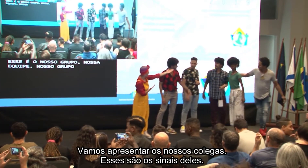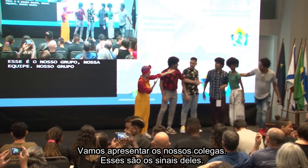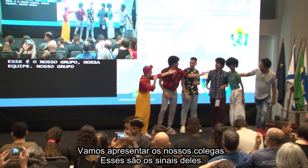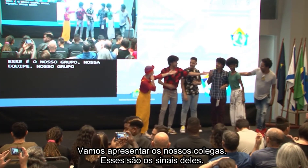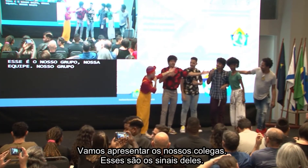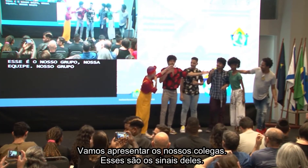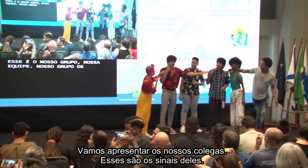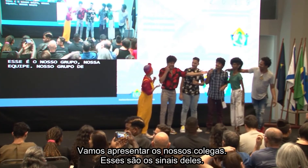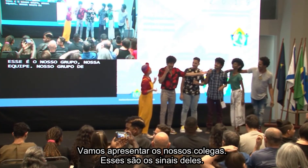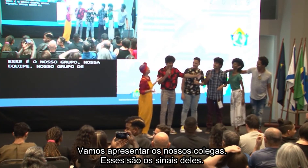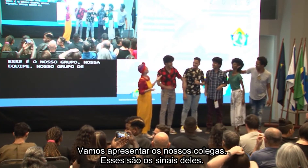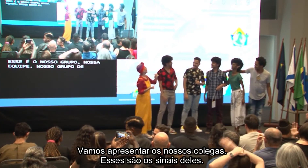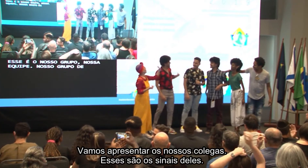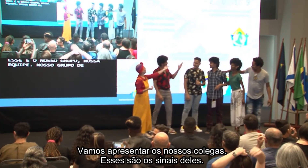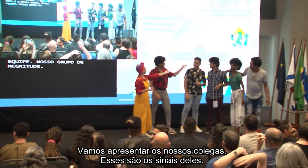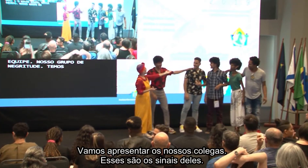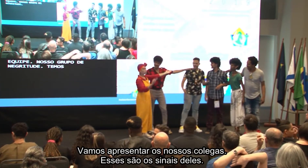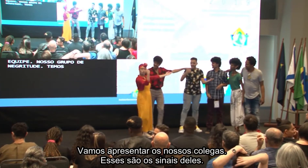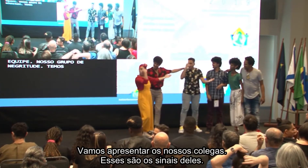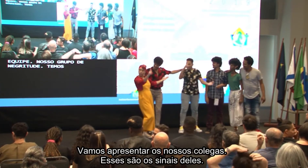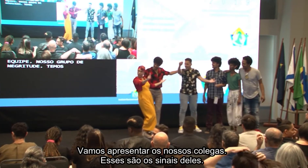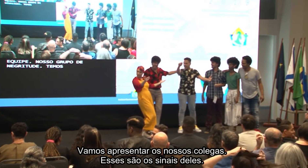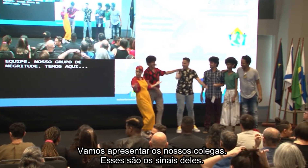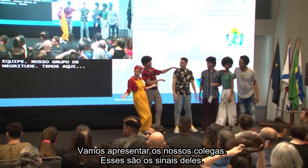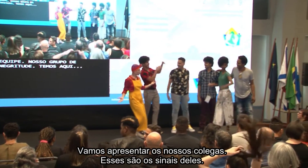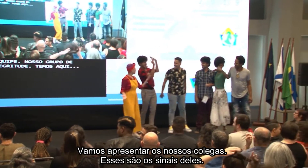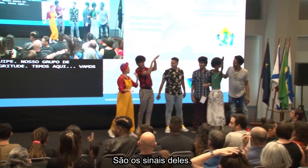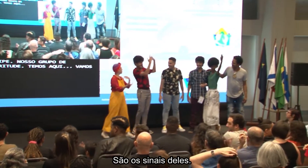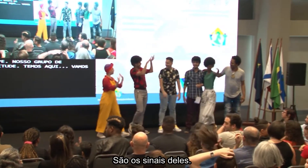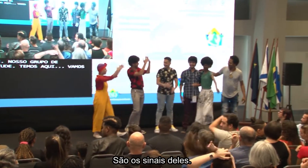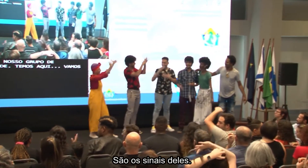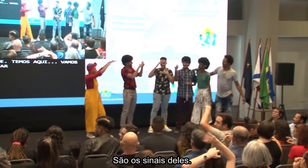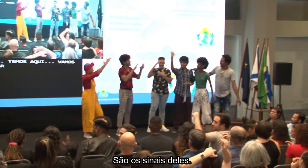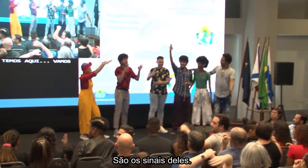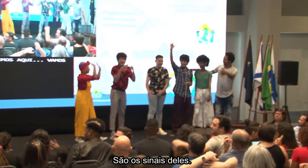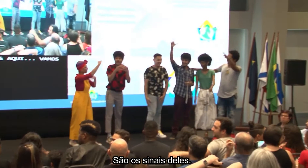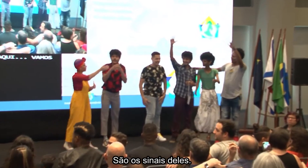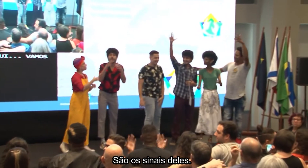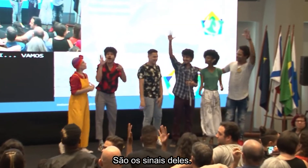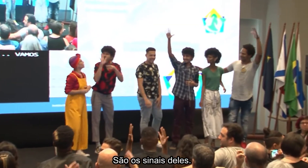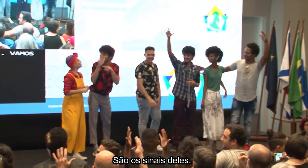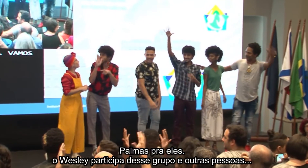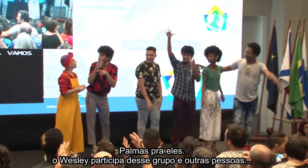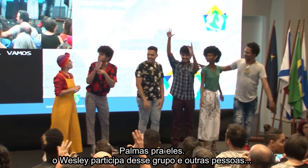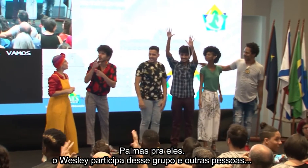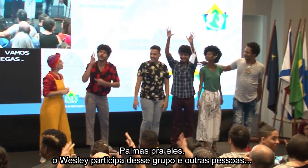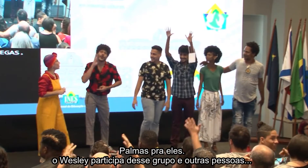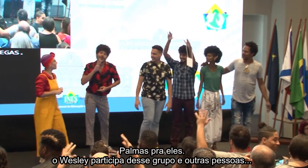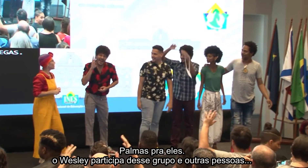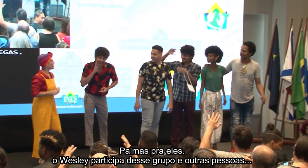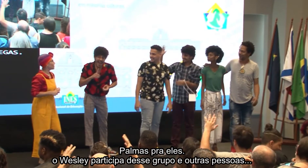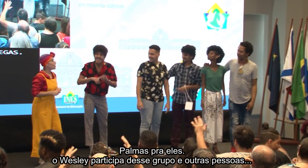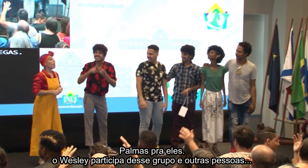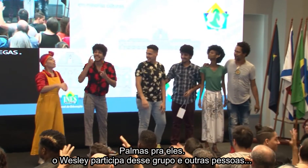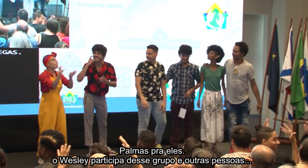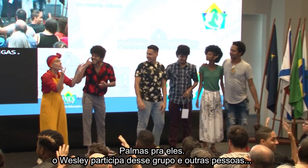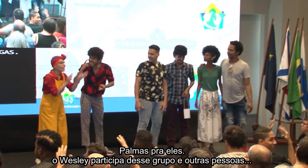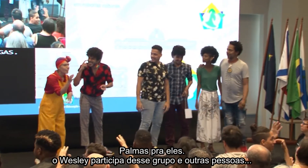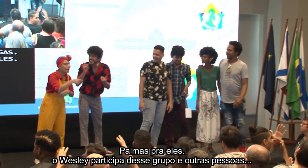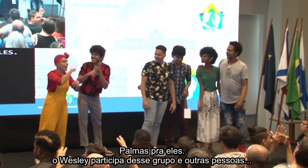Vamos apresentar os nossos colegas. Esses são os sinais São deles. os sinais deles. Palmas para eles. Também o